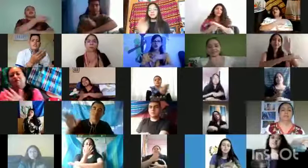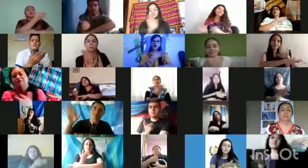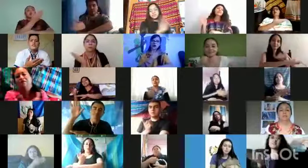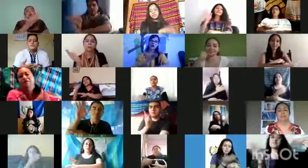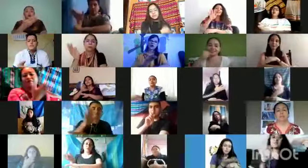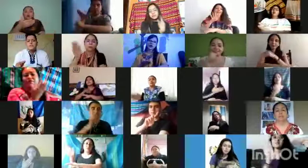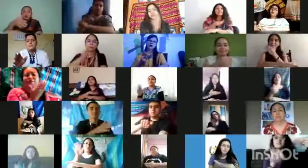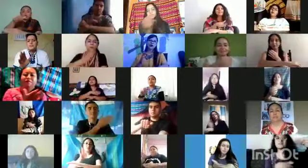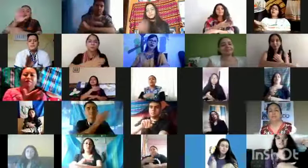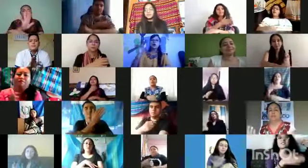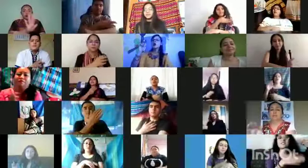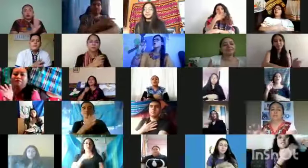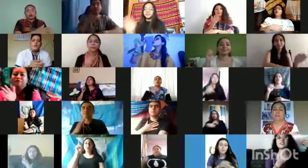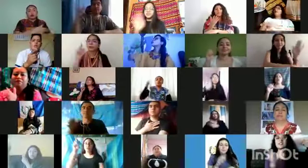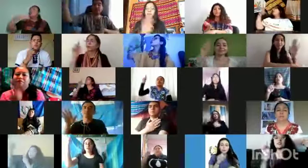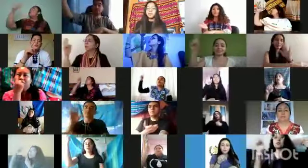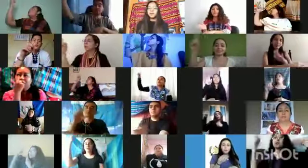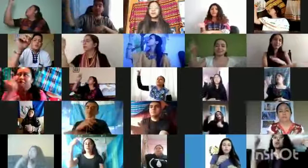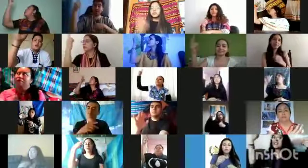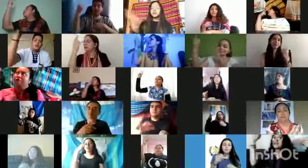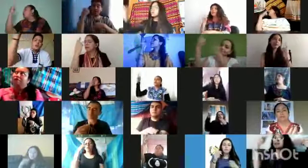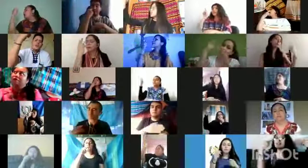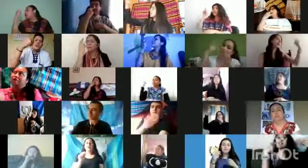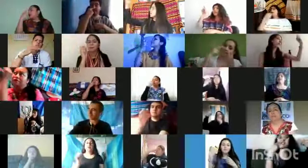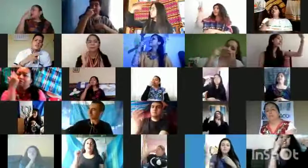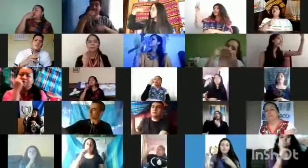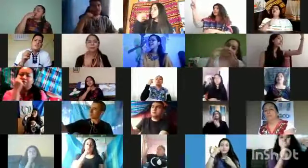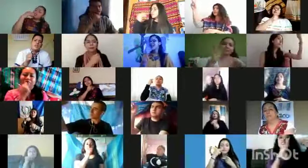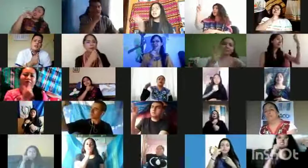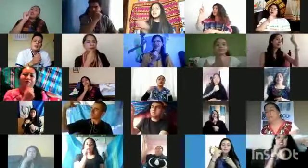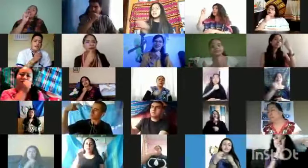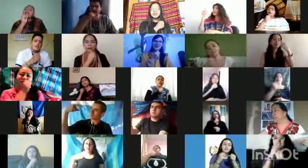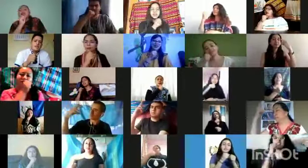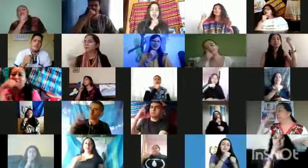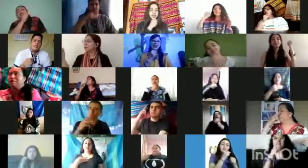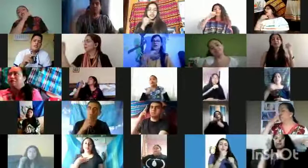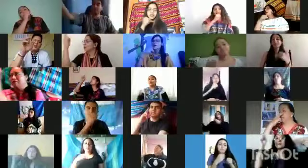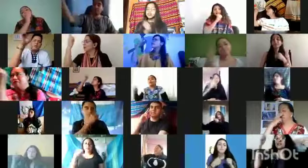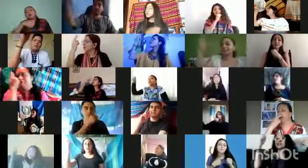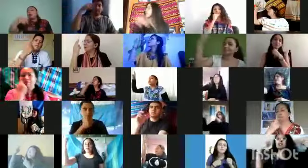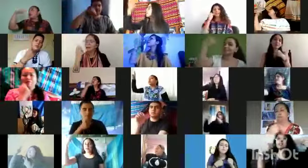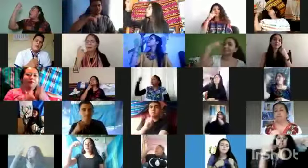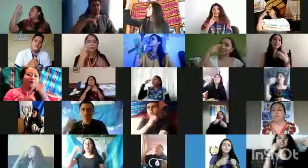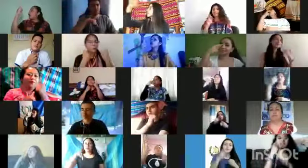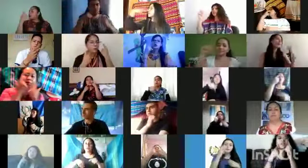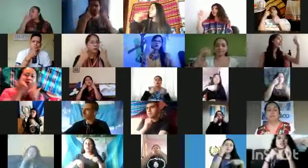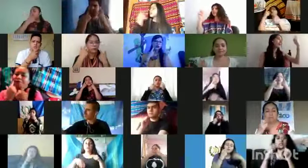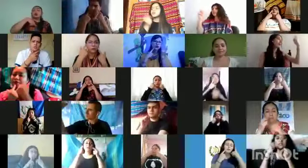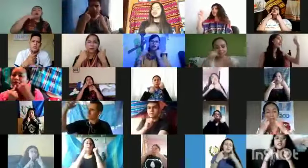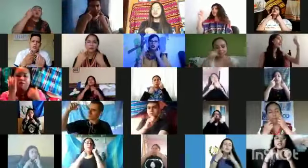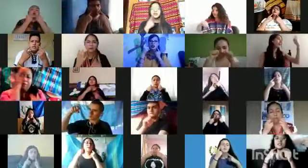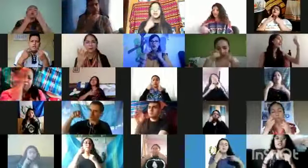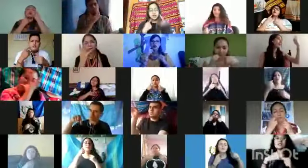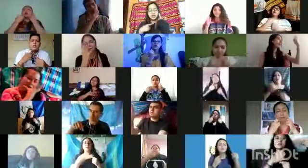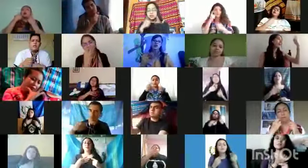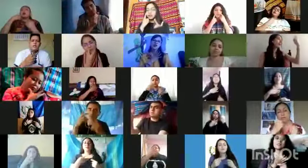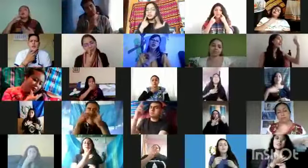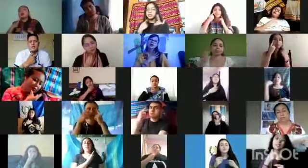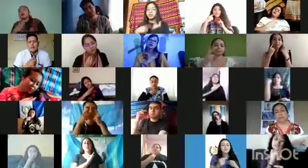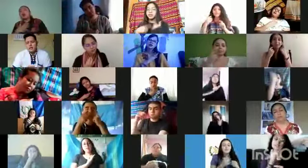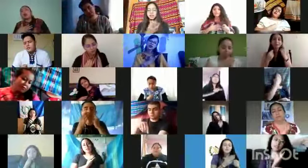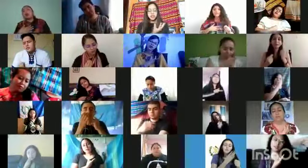Tú que me viste cantando me beso, llorando mi